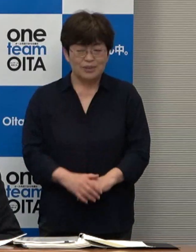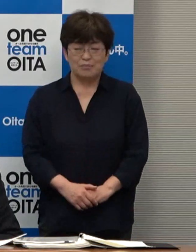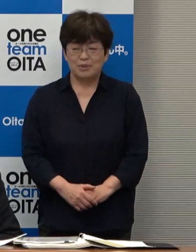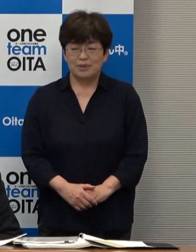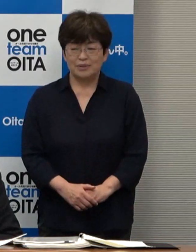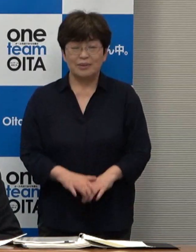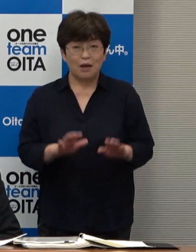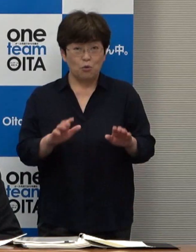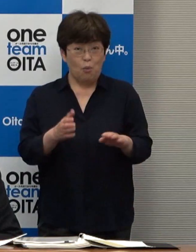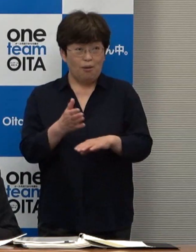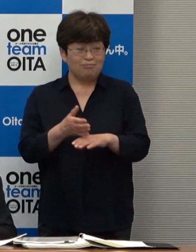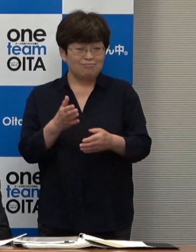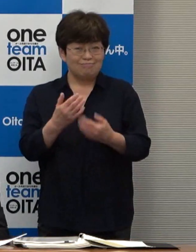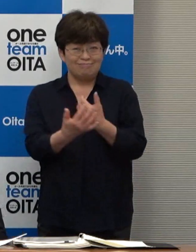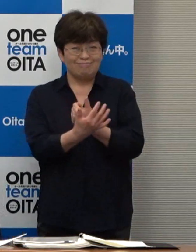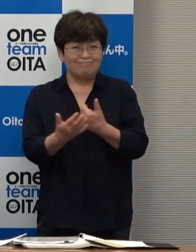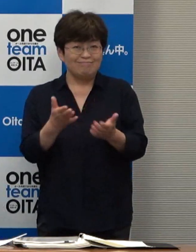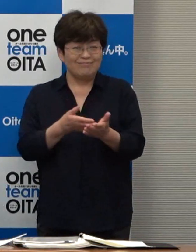だいぶ早いです、はい、